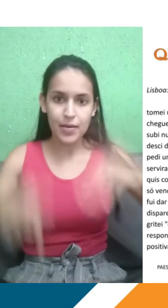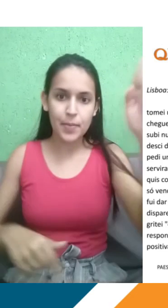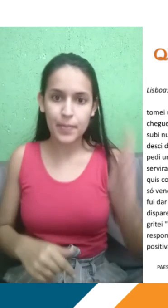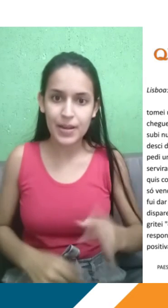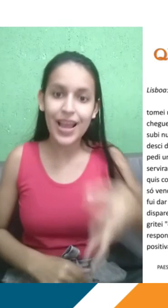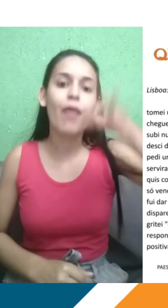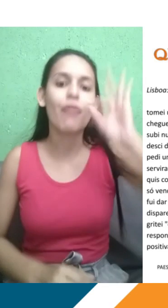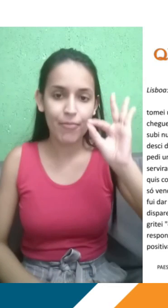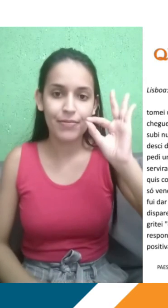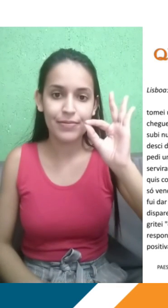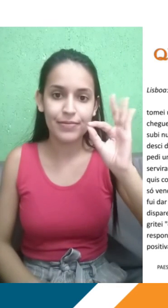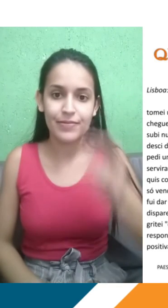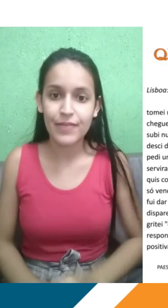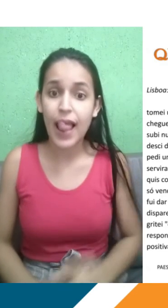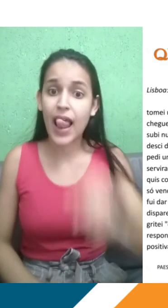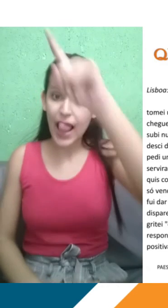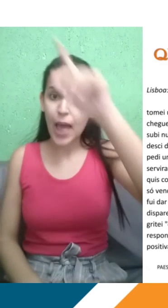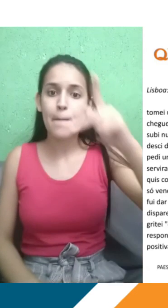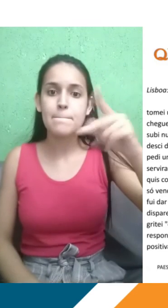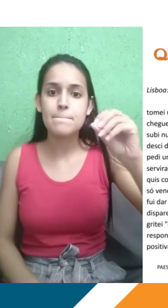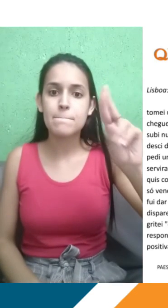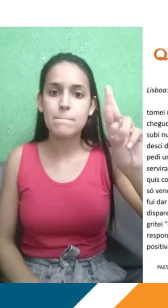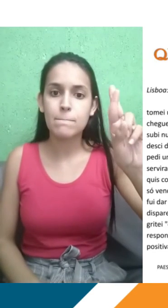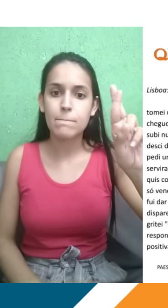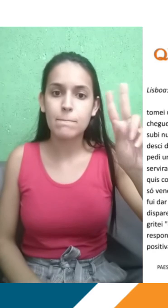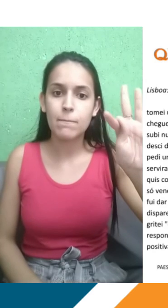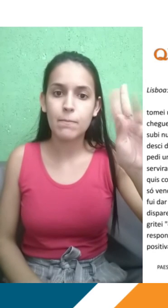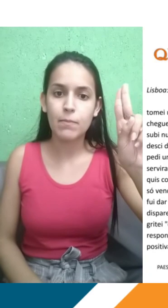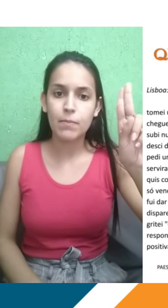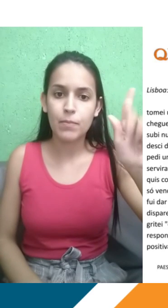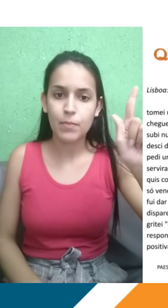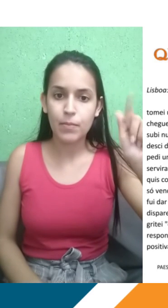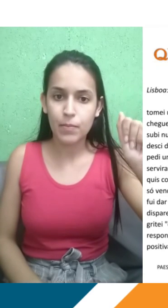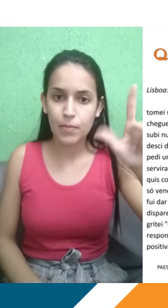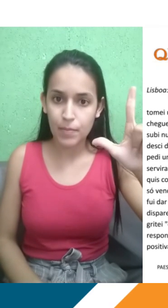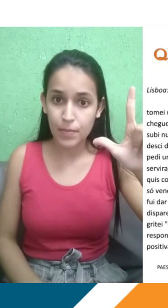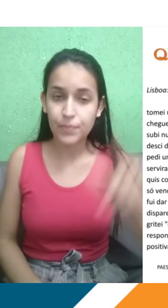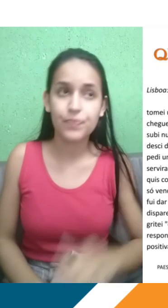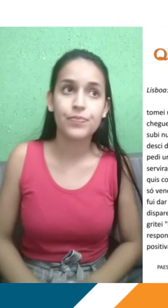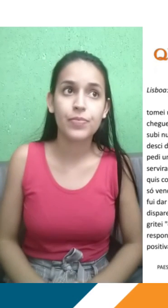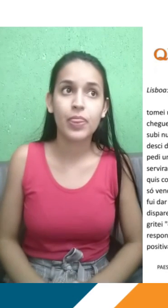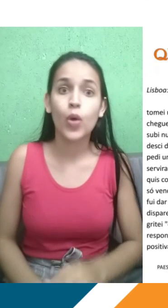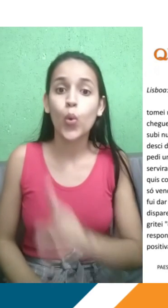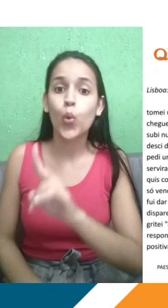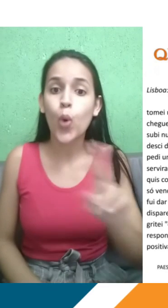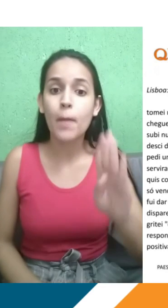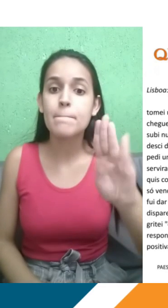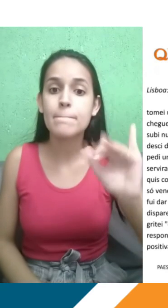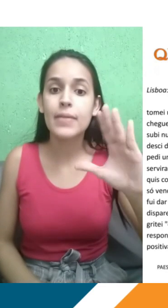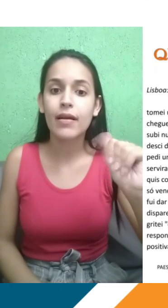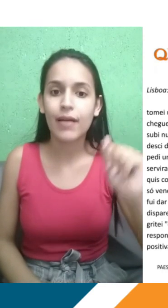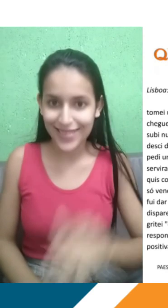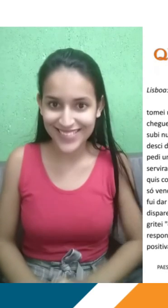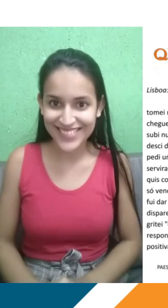meia Brasil e peúgas Portugal, etc. Logo, ao analisar todas as alternativas da questão, é possível